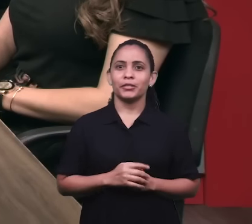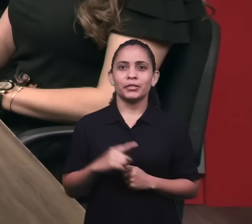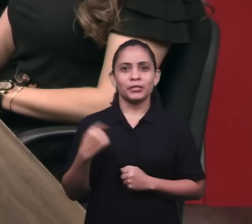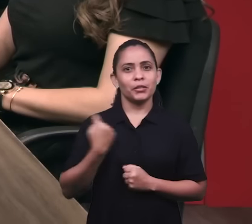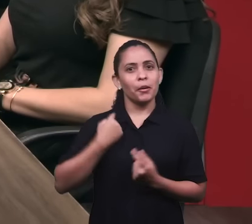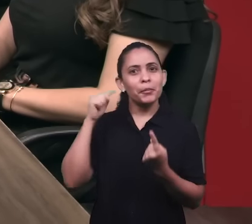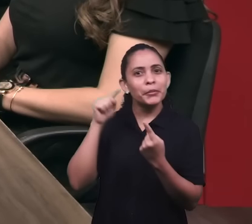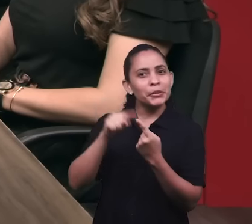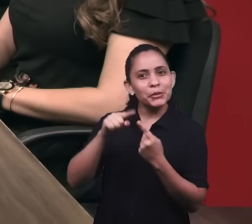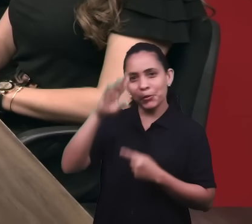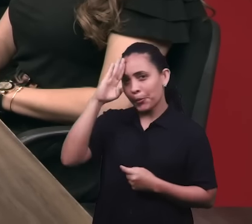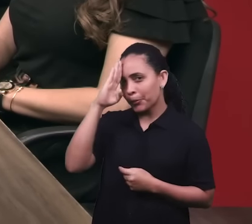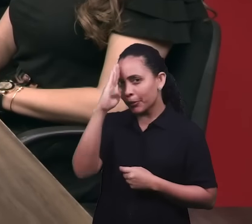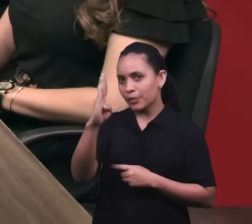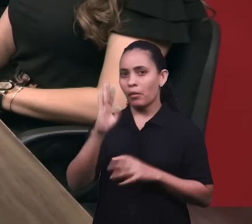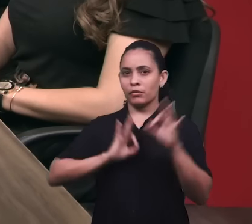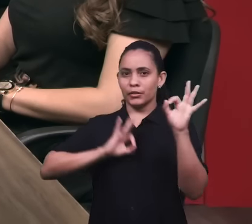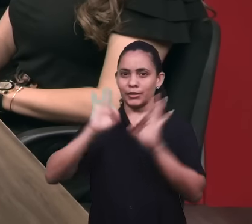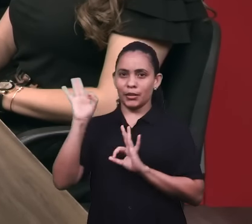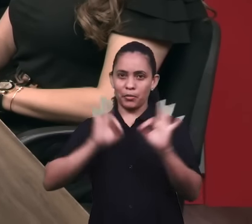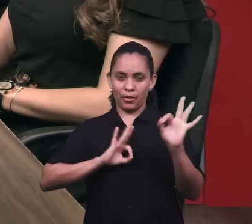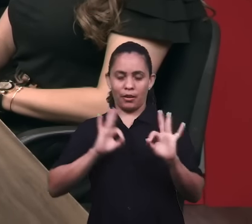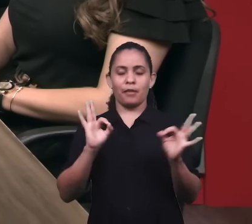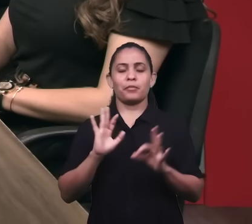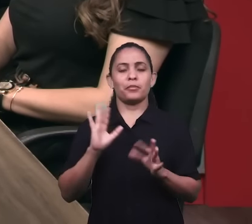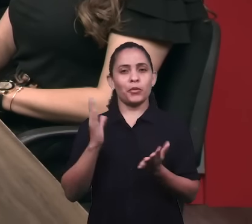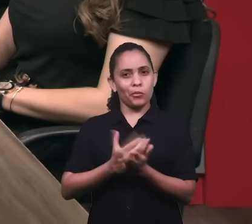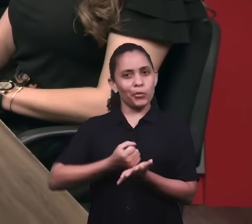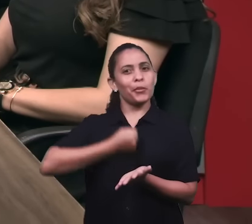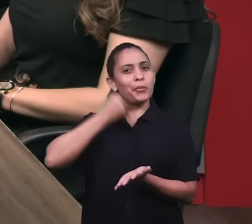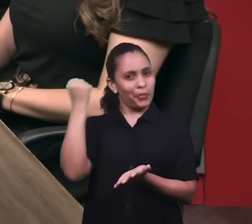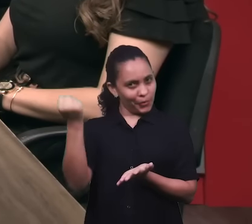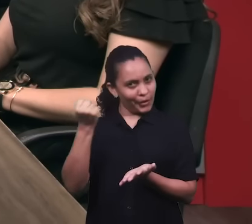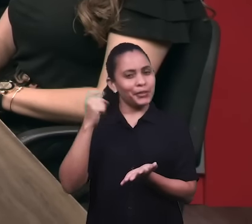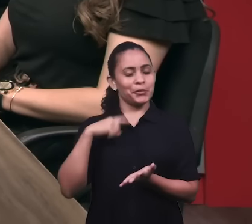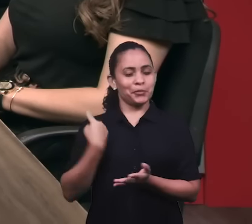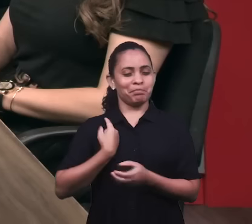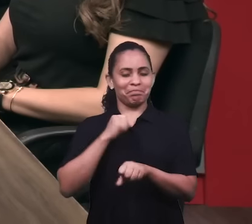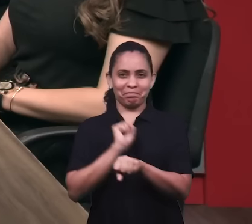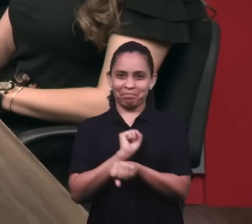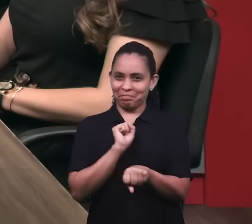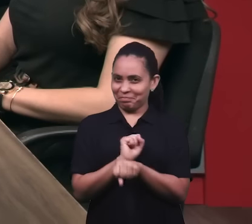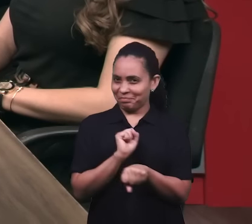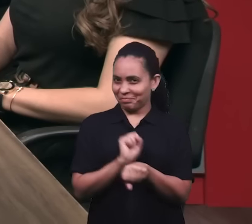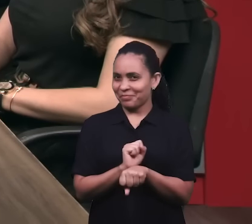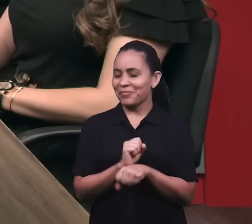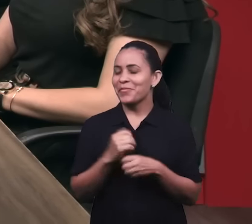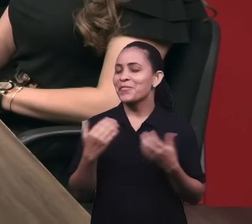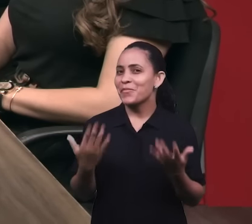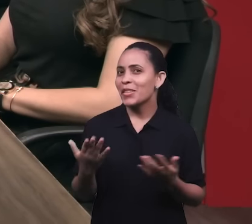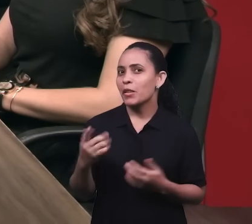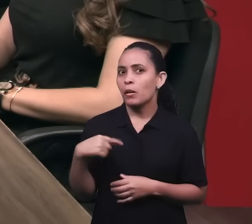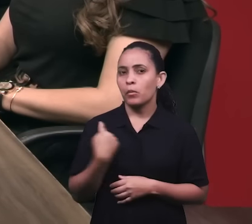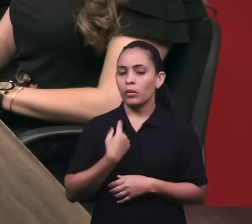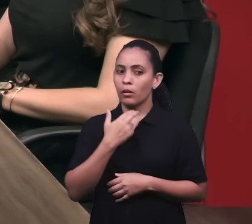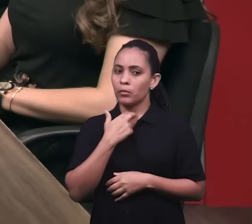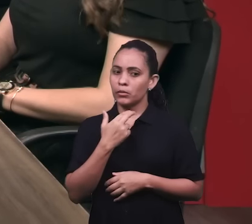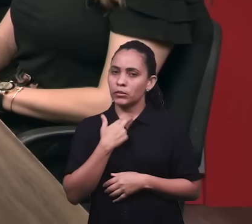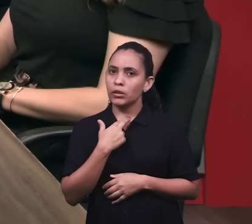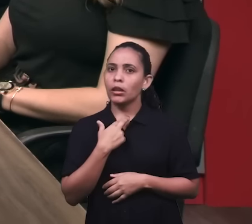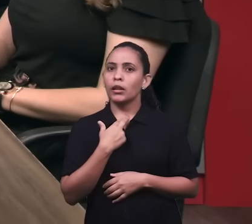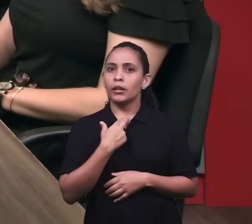nosso objetivo principal nos preparar para o grande dia com o arrebatamento Isso que a mesmo. gente mais espera, Isso né? mesmo. Glória a Deus. E a gente não pode deixar de fora os